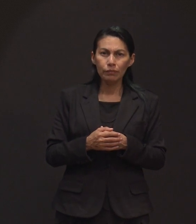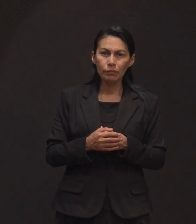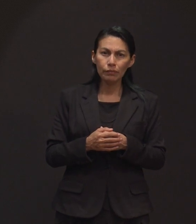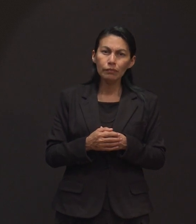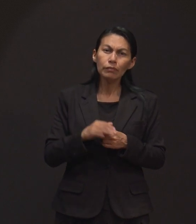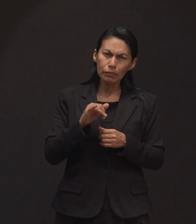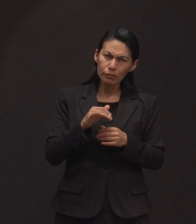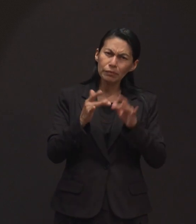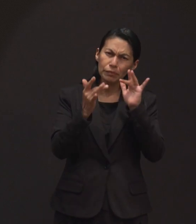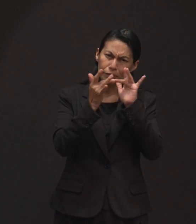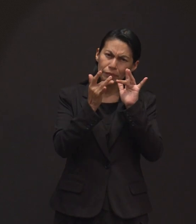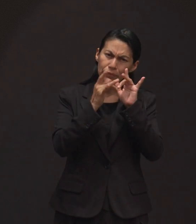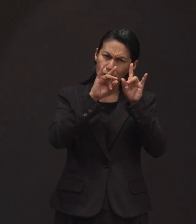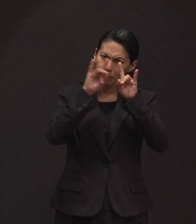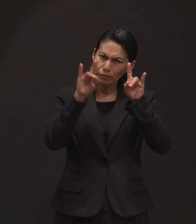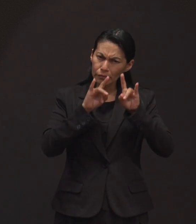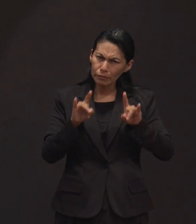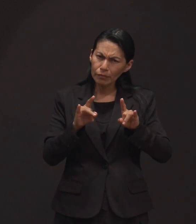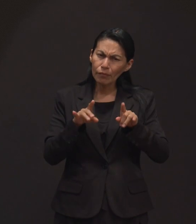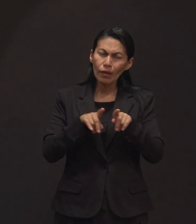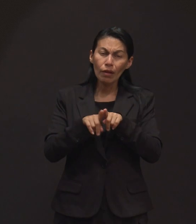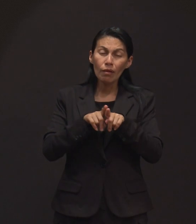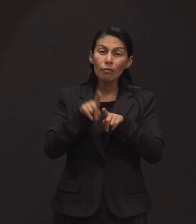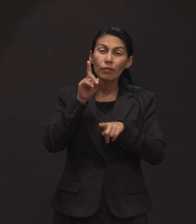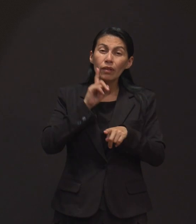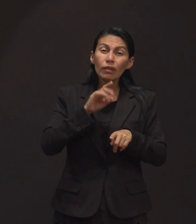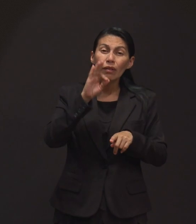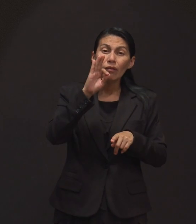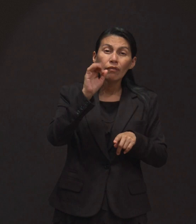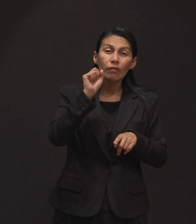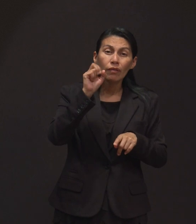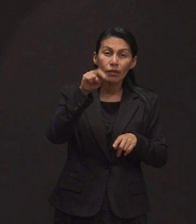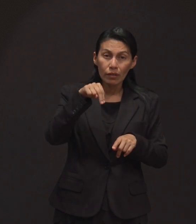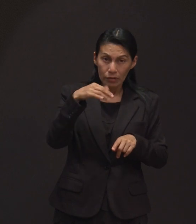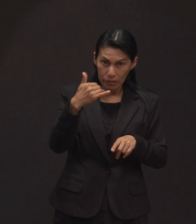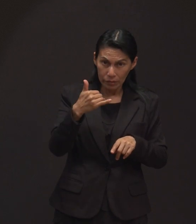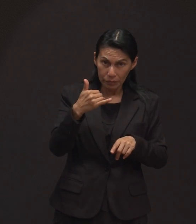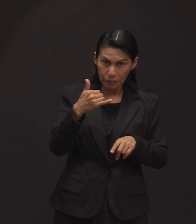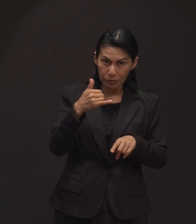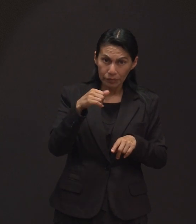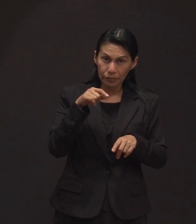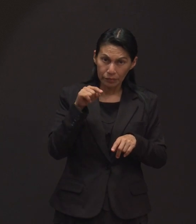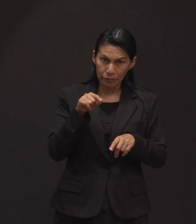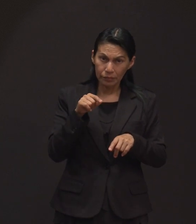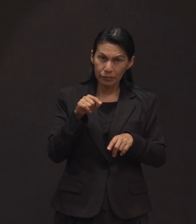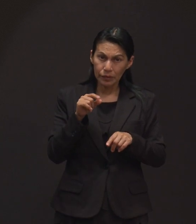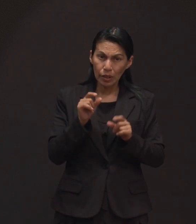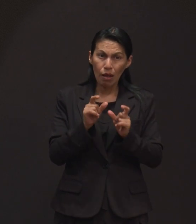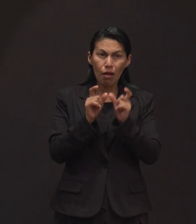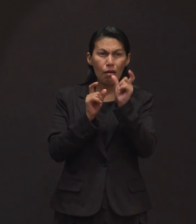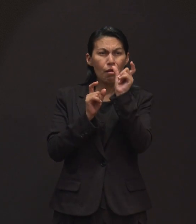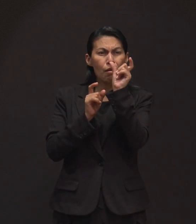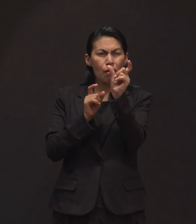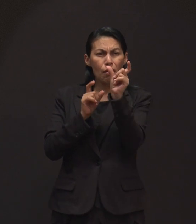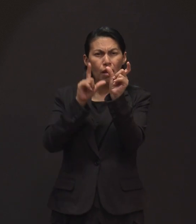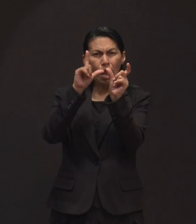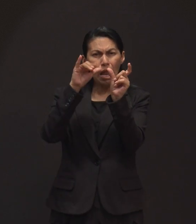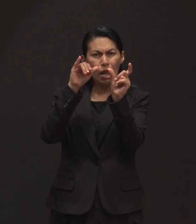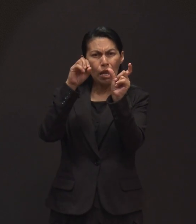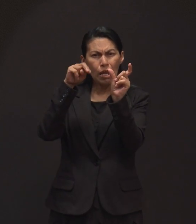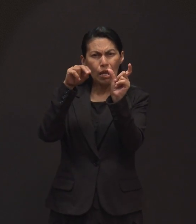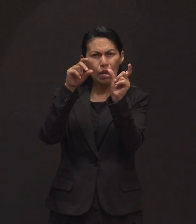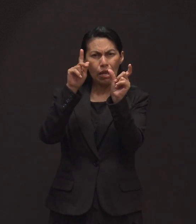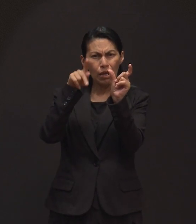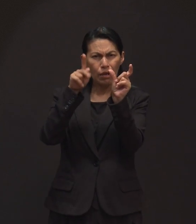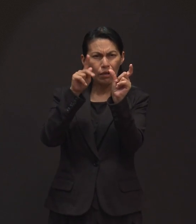virtuales. Sí, pues nuestra hermana Fanny, que es la que dirige, sube el link de la